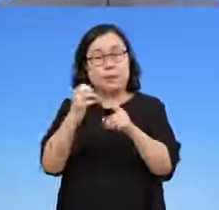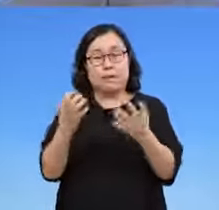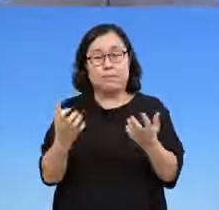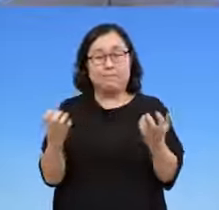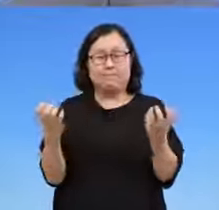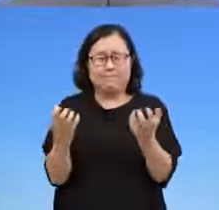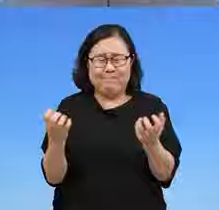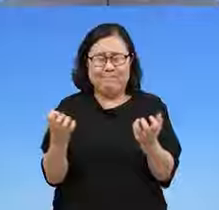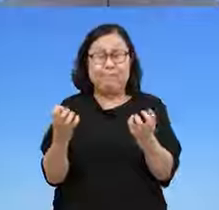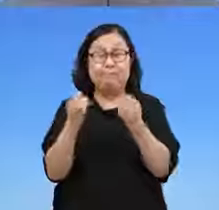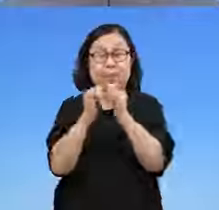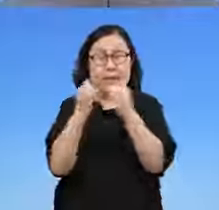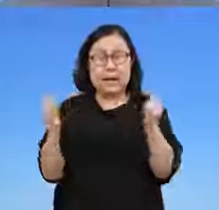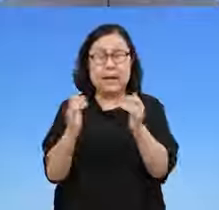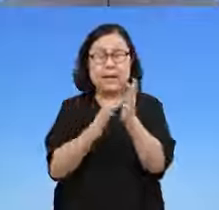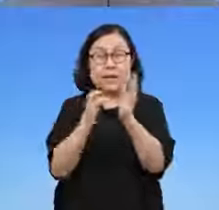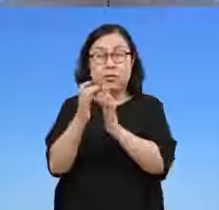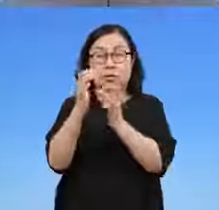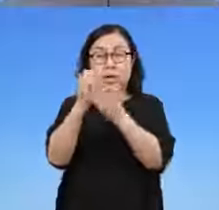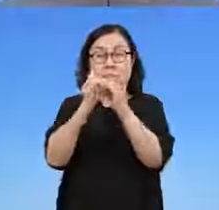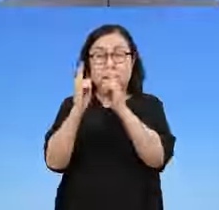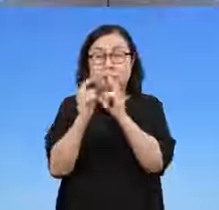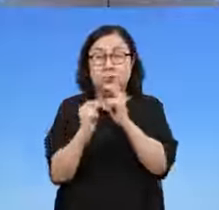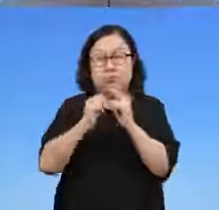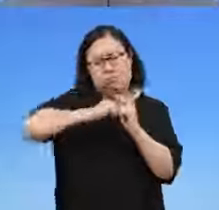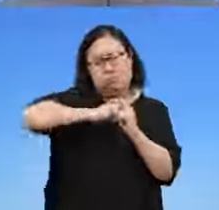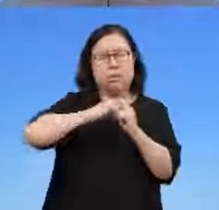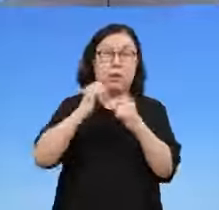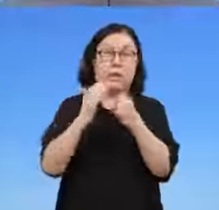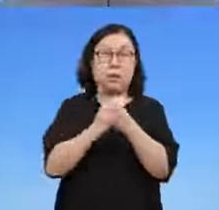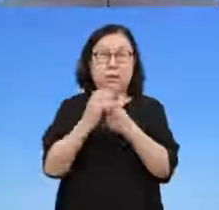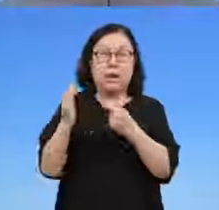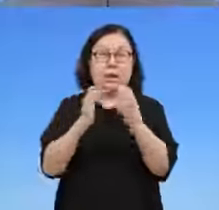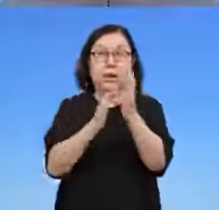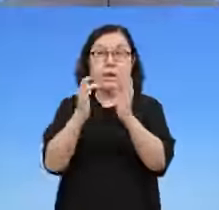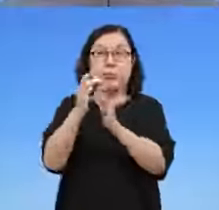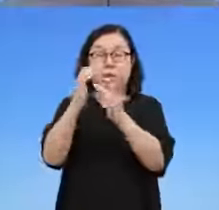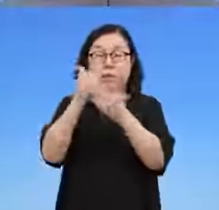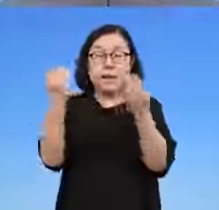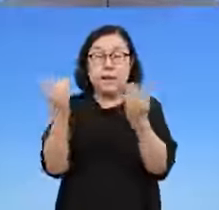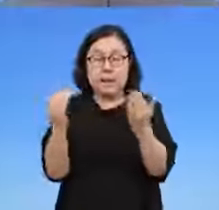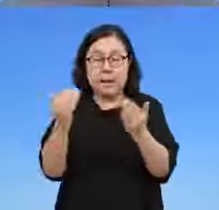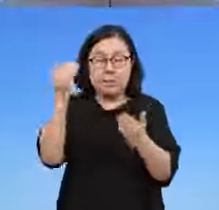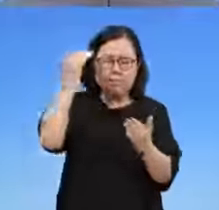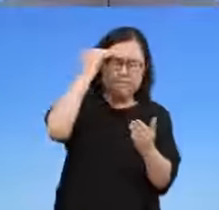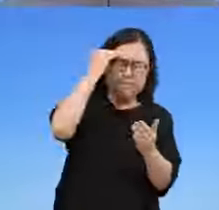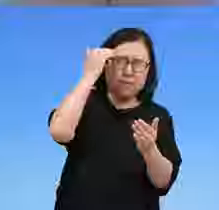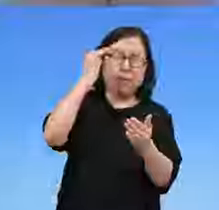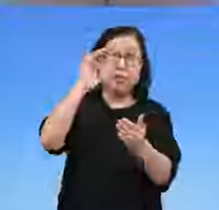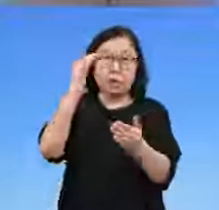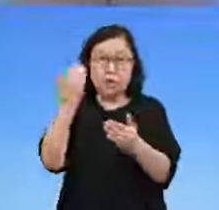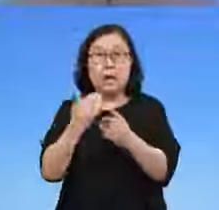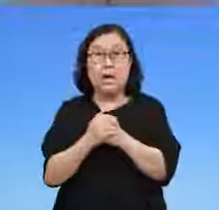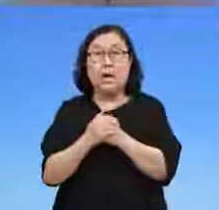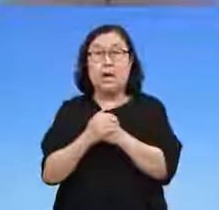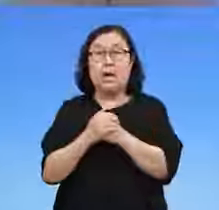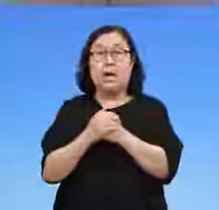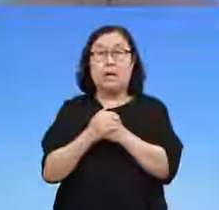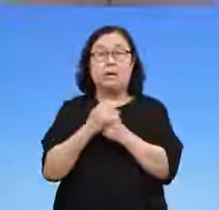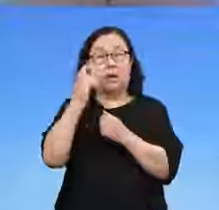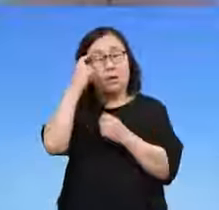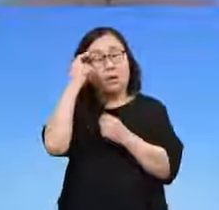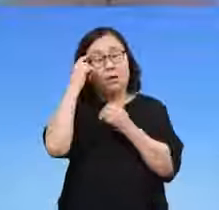고침받은 나병 환자가 예수님 말씀에 불순종해서 예수님 사에게 큰 지장을 끼치는 방해꾼이